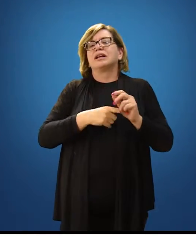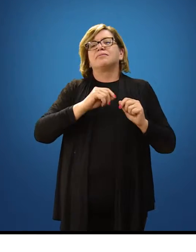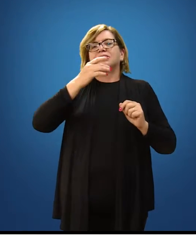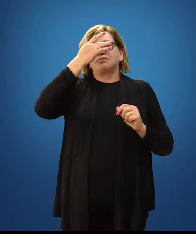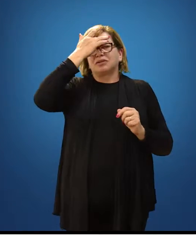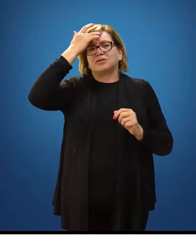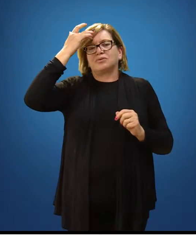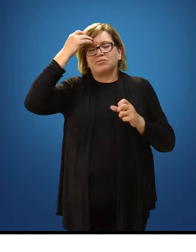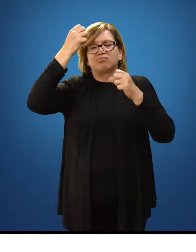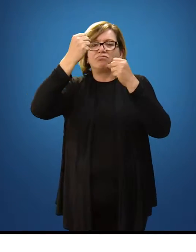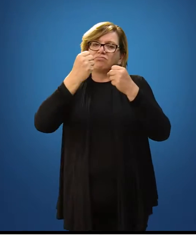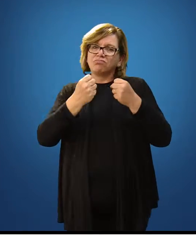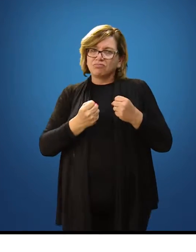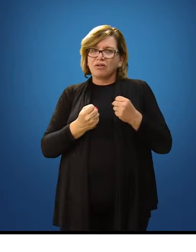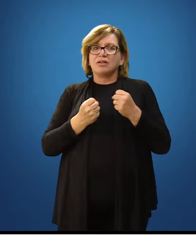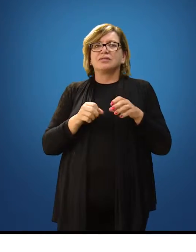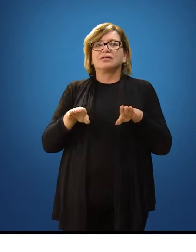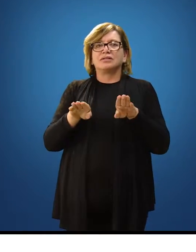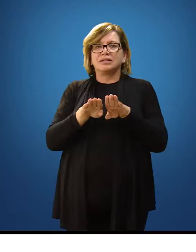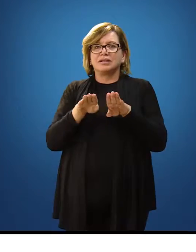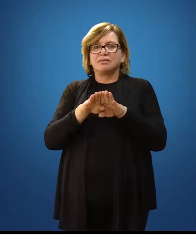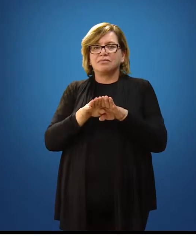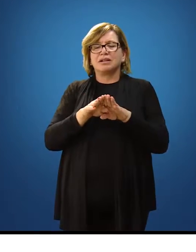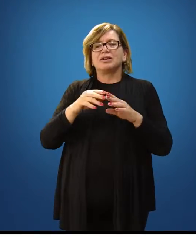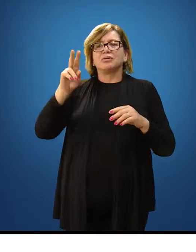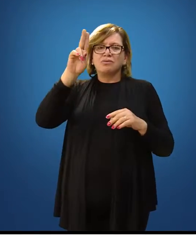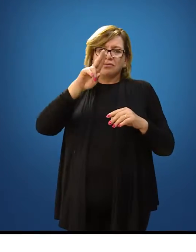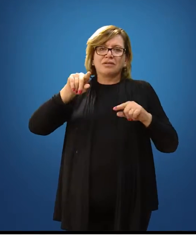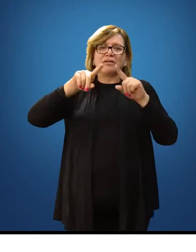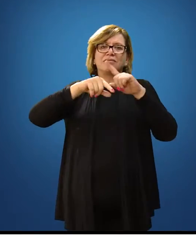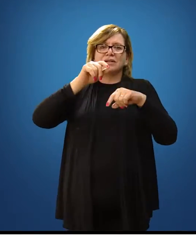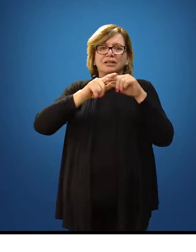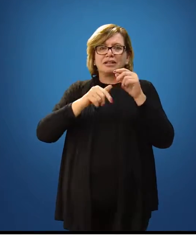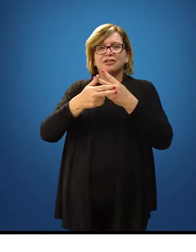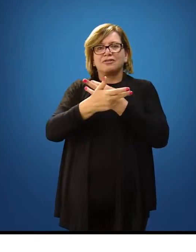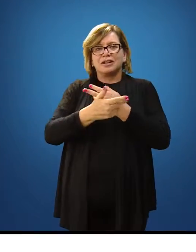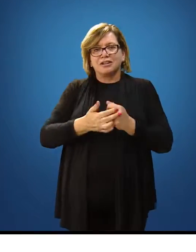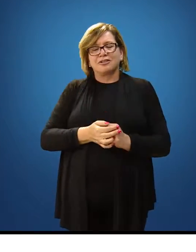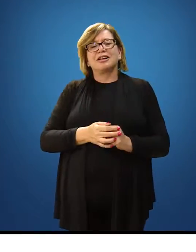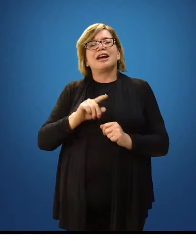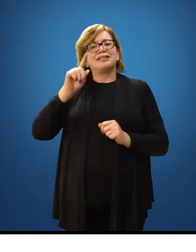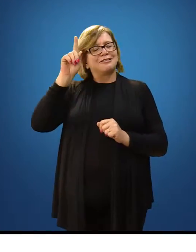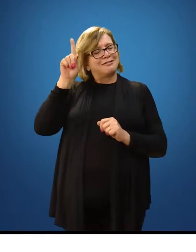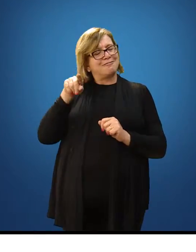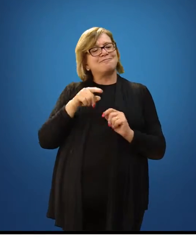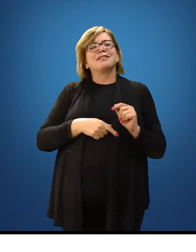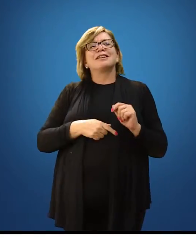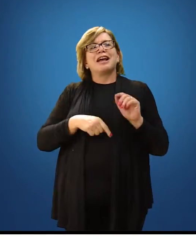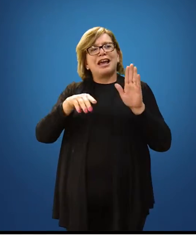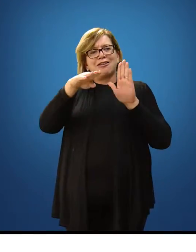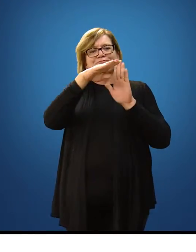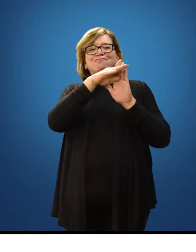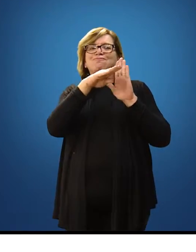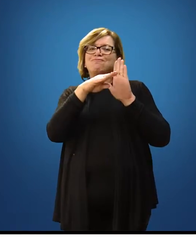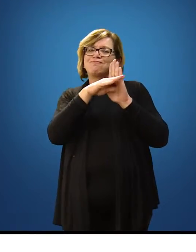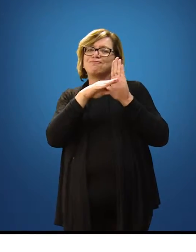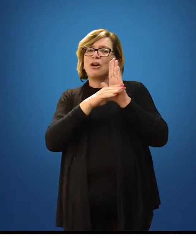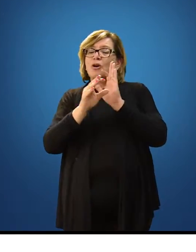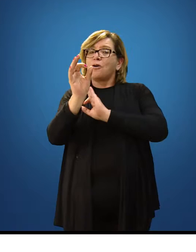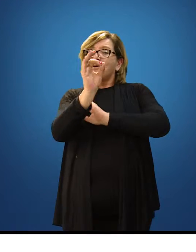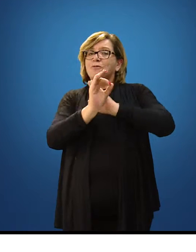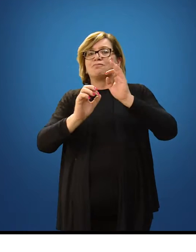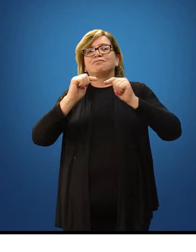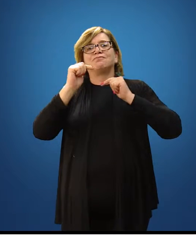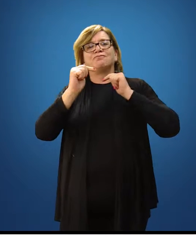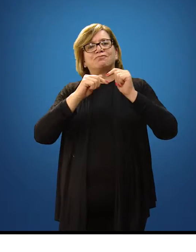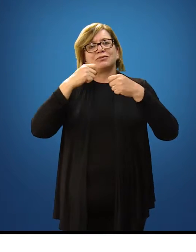as pessoas possam também ter acesso a esse material. Então essa é a estrutura do trabalho que